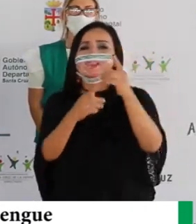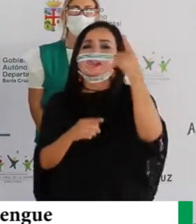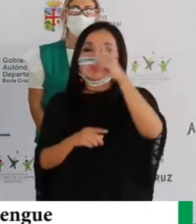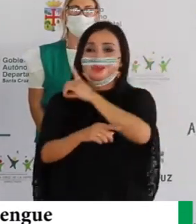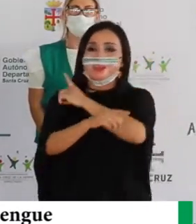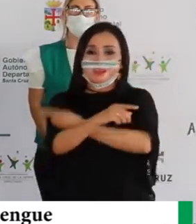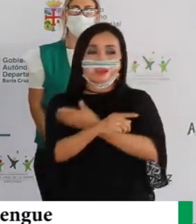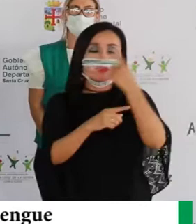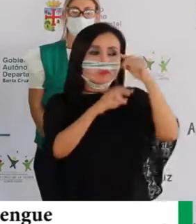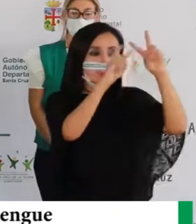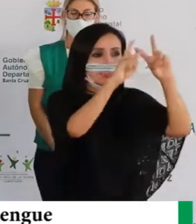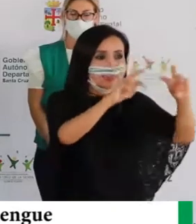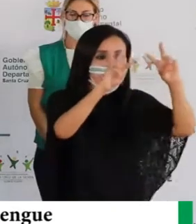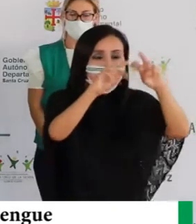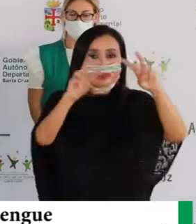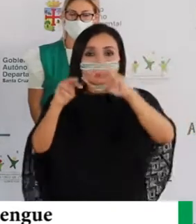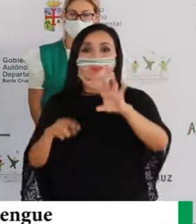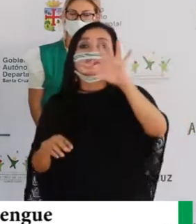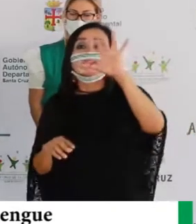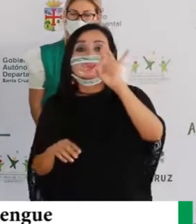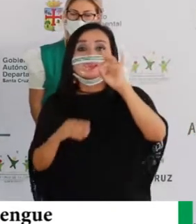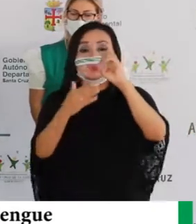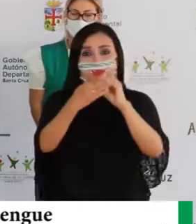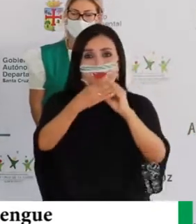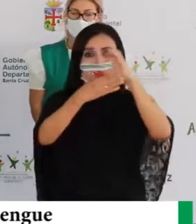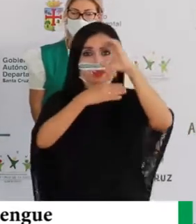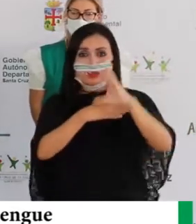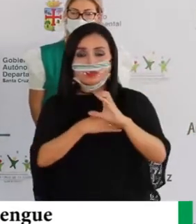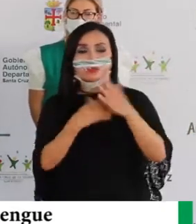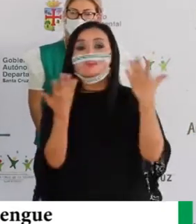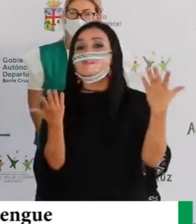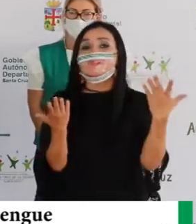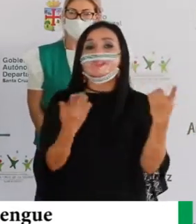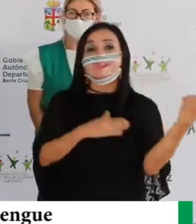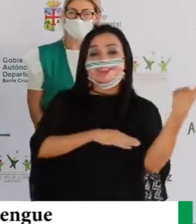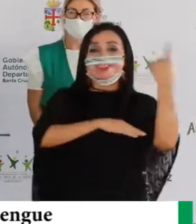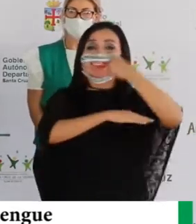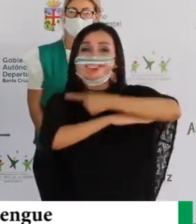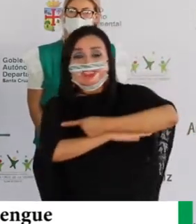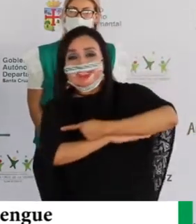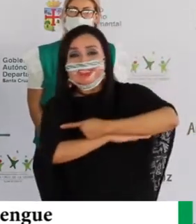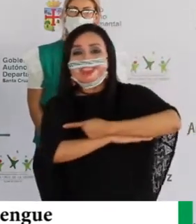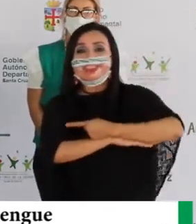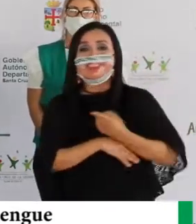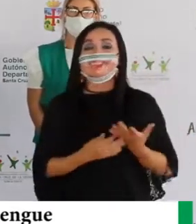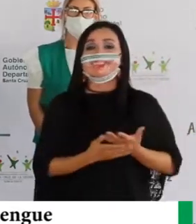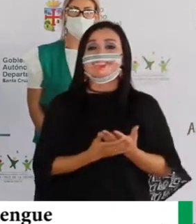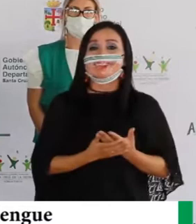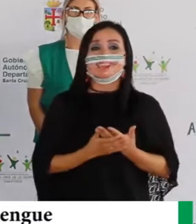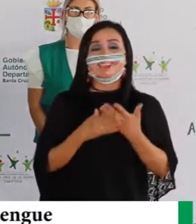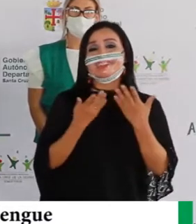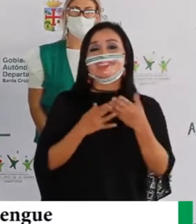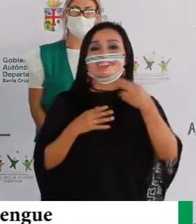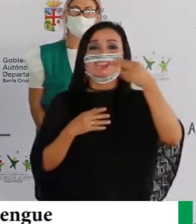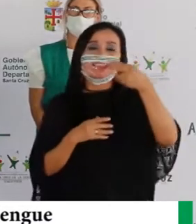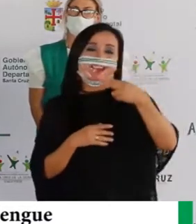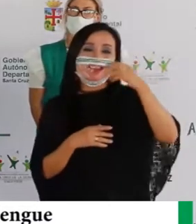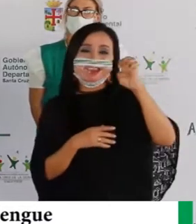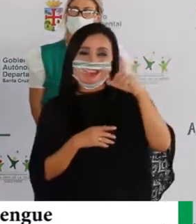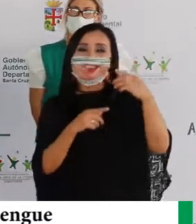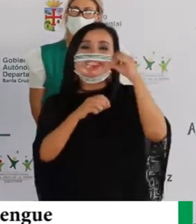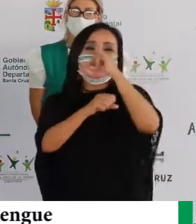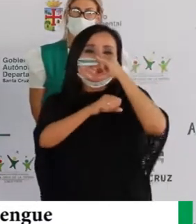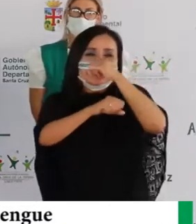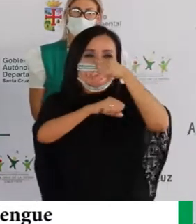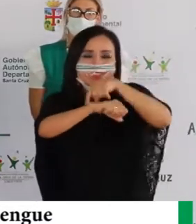estudio. Y a partir del día 8 de octubre, conmemorando el día del Aedes aegypti, empezaremos